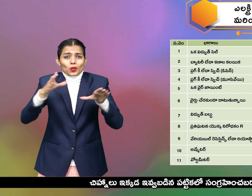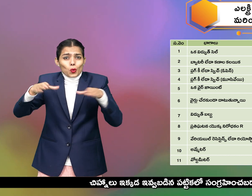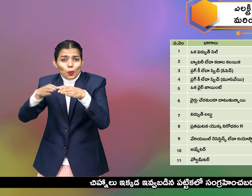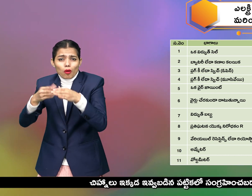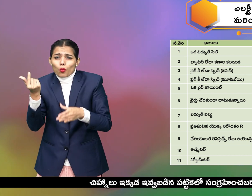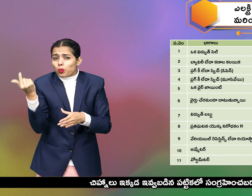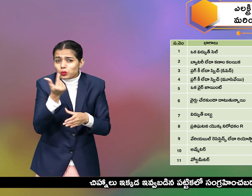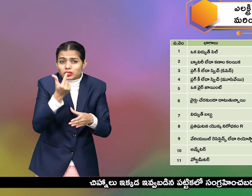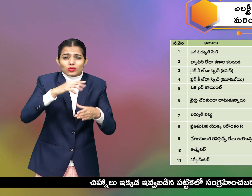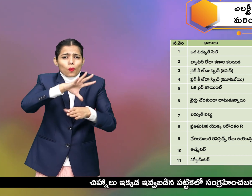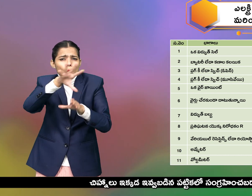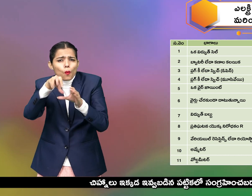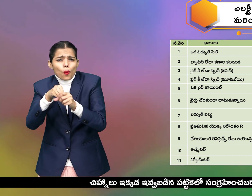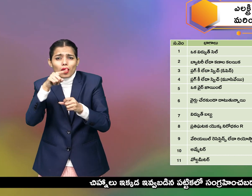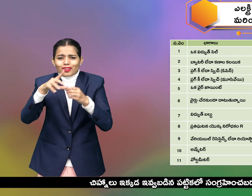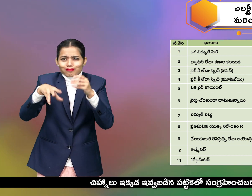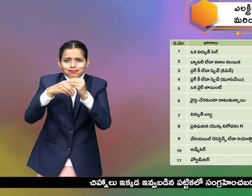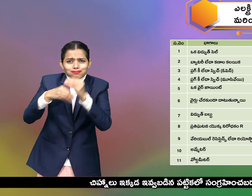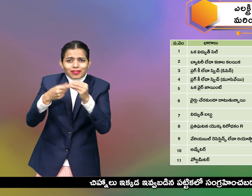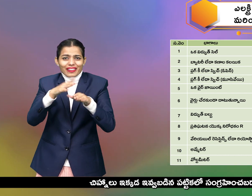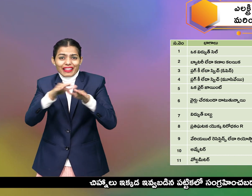పట్టికలో సంగ్రహించబడ్డాయి.